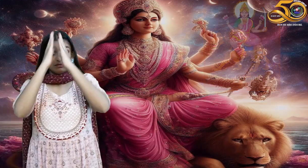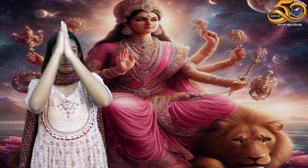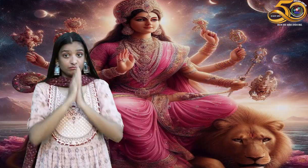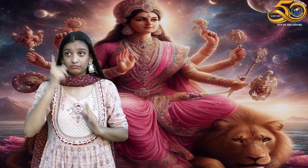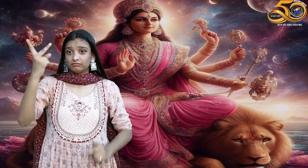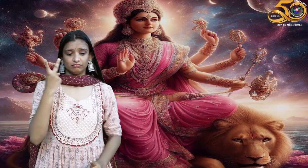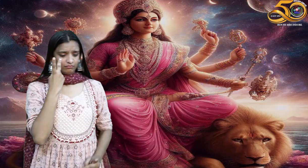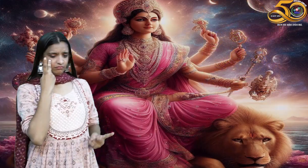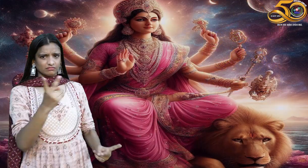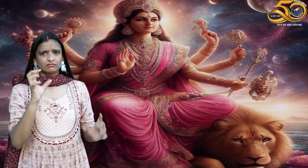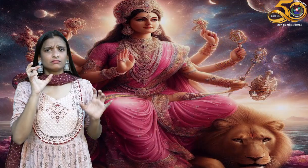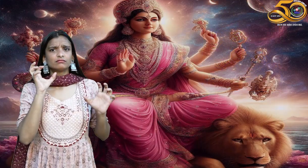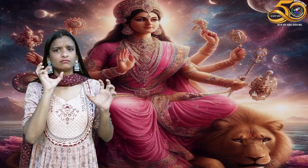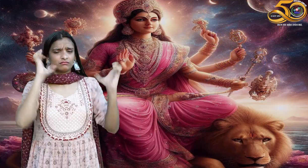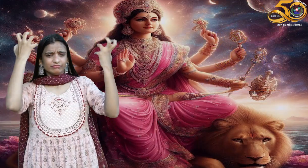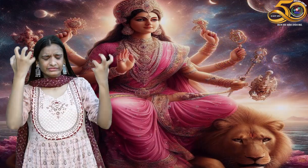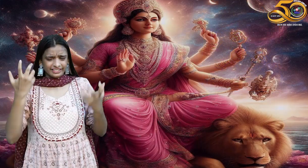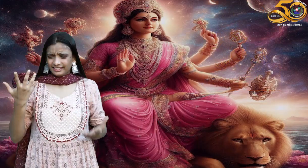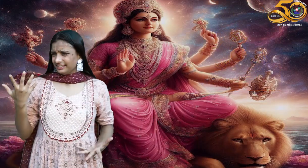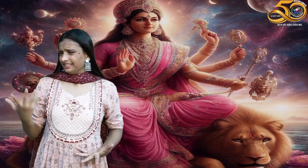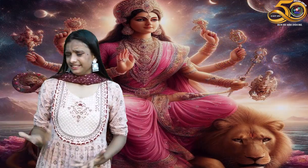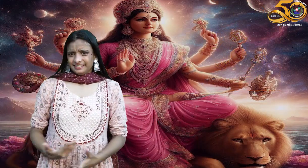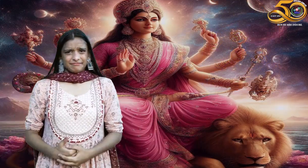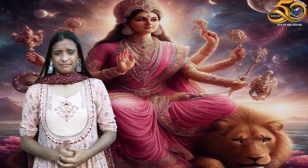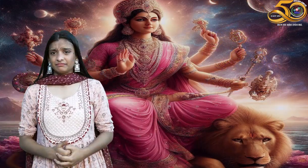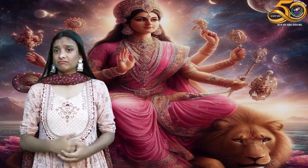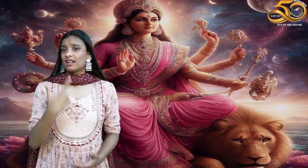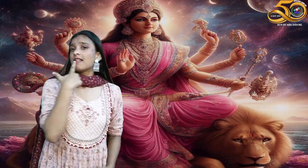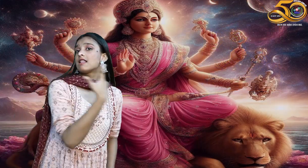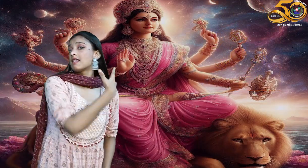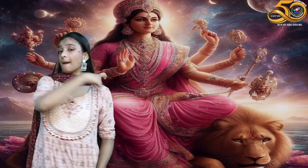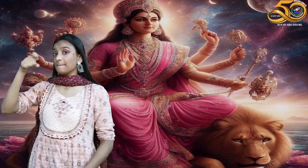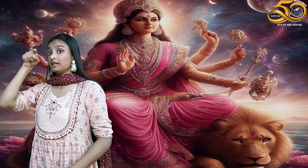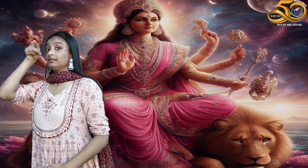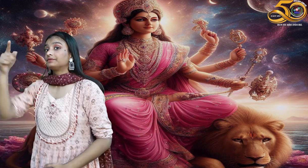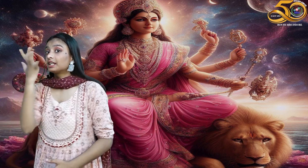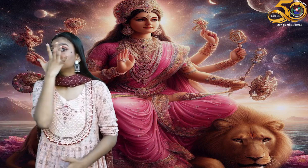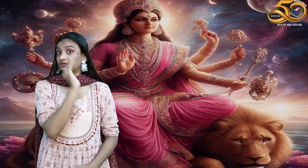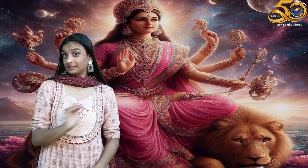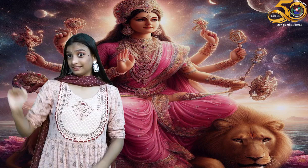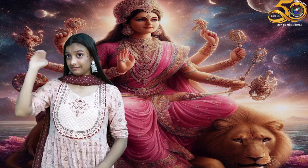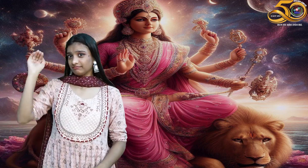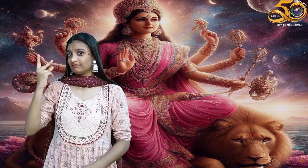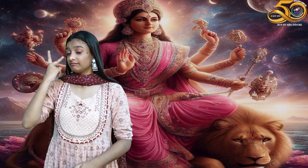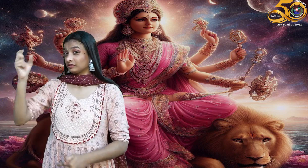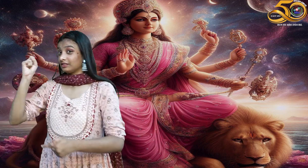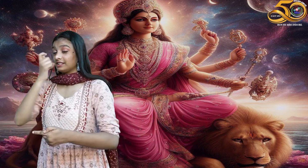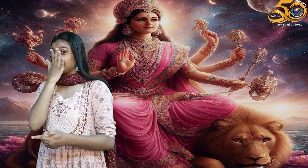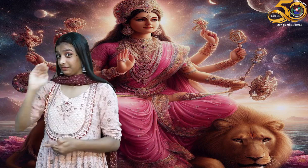सभी देवता भाईबीत हुए चिंतित होकर भगवान शिव की पत्नी मा कात्याईनी से आगरा करते हैं कि